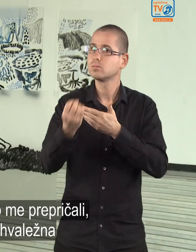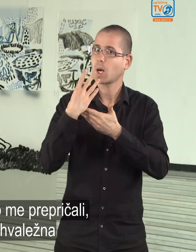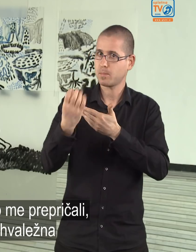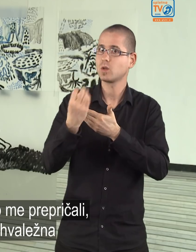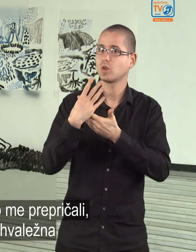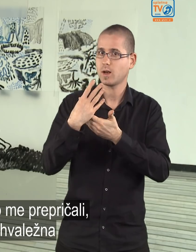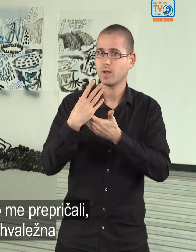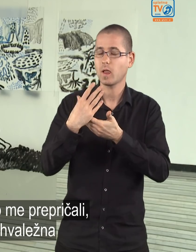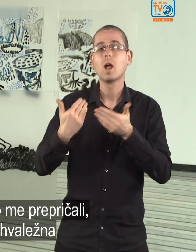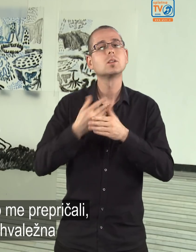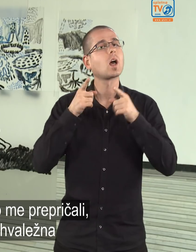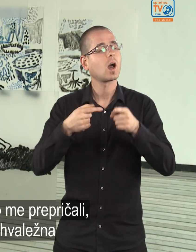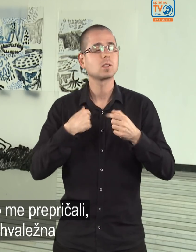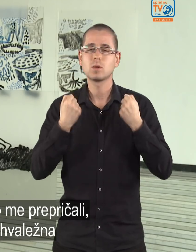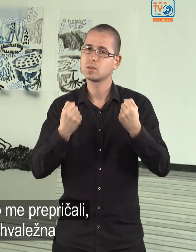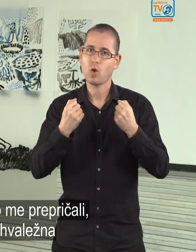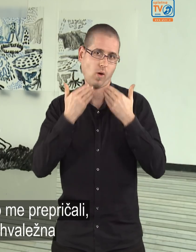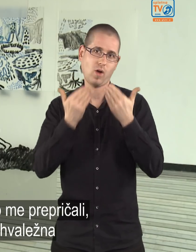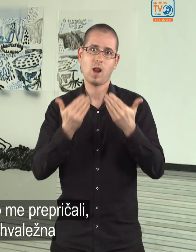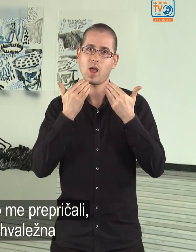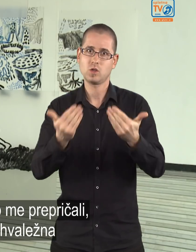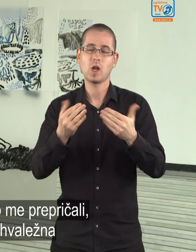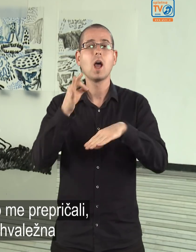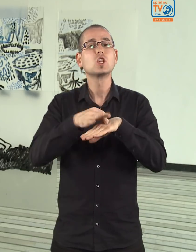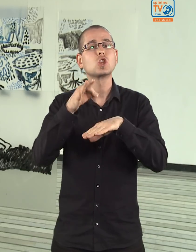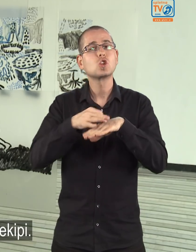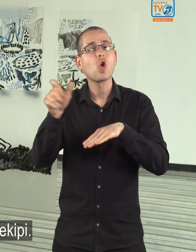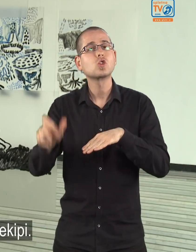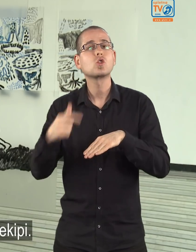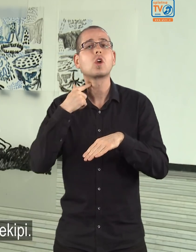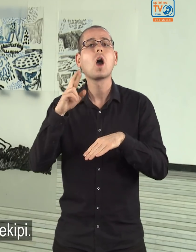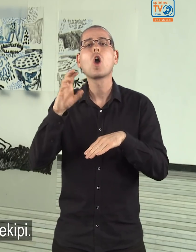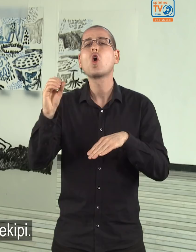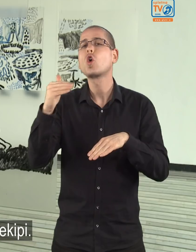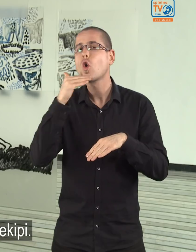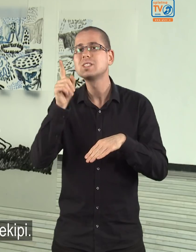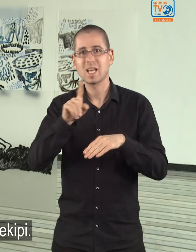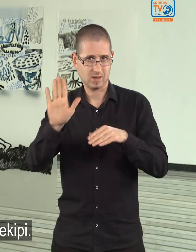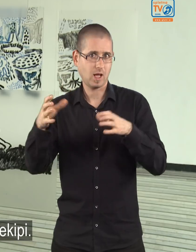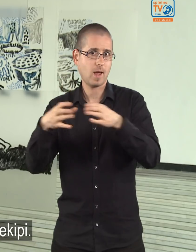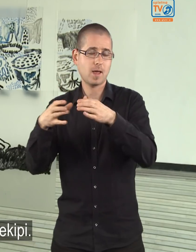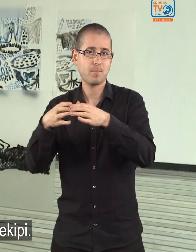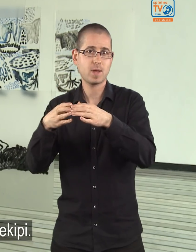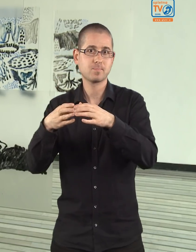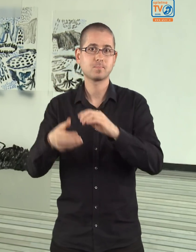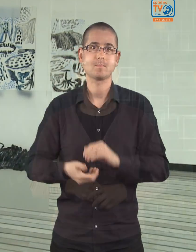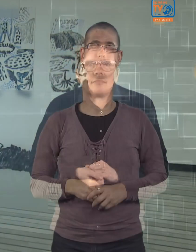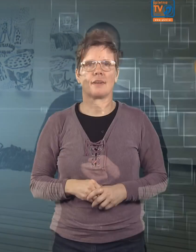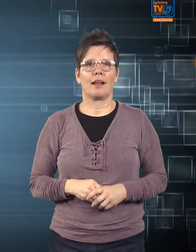potem pripričali, za kar sem zelo pač hvaležna doktorju Grosu in ekipi.